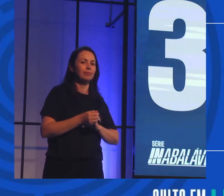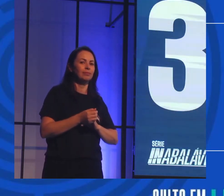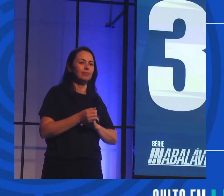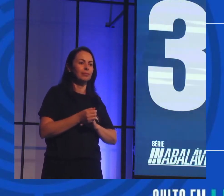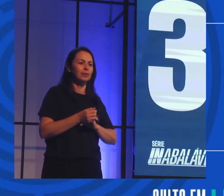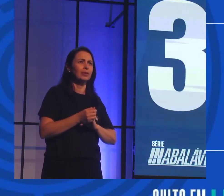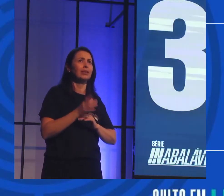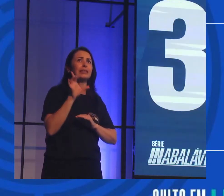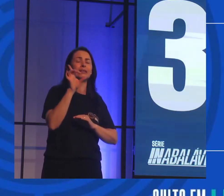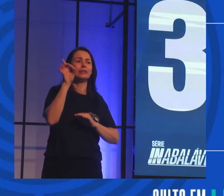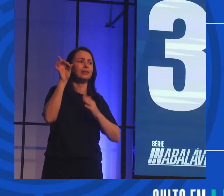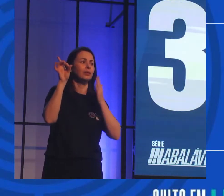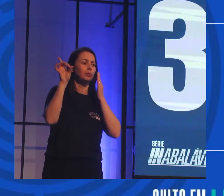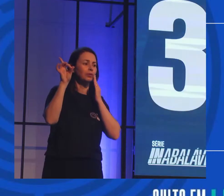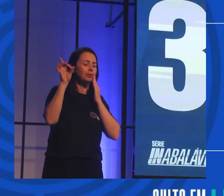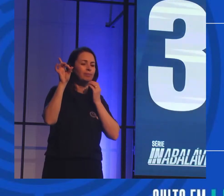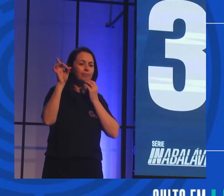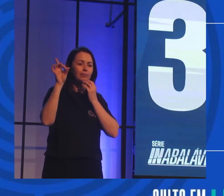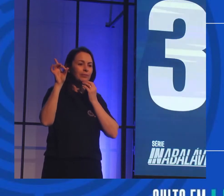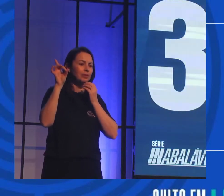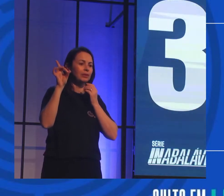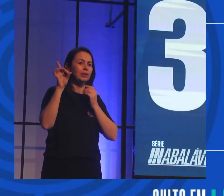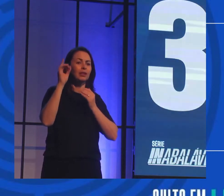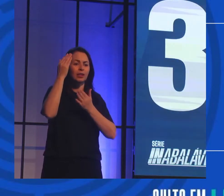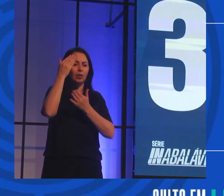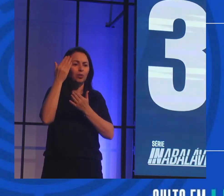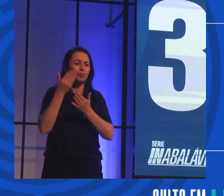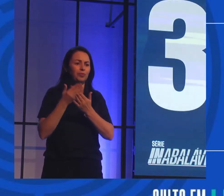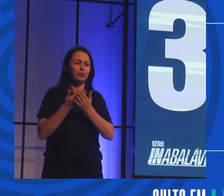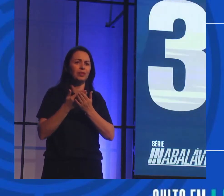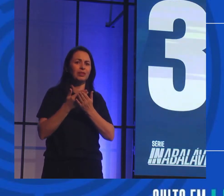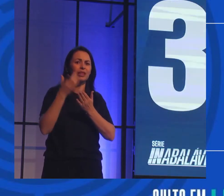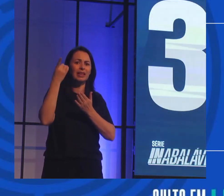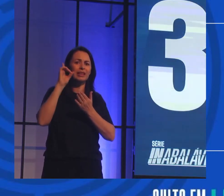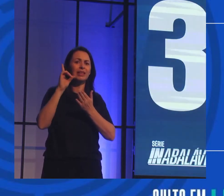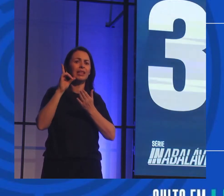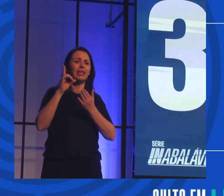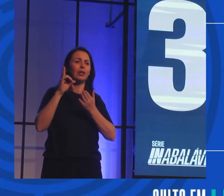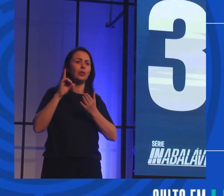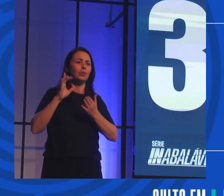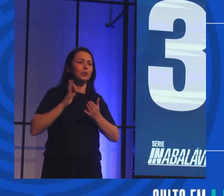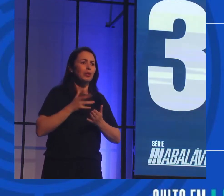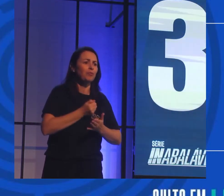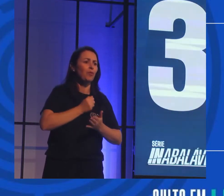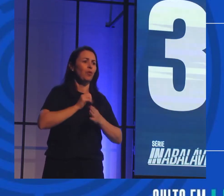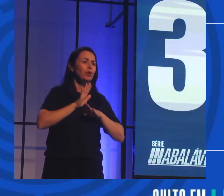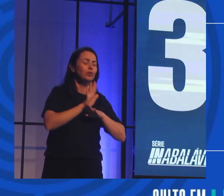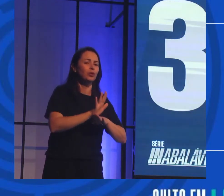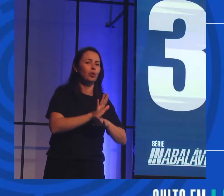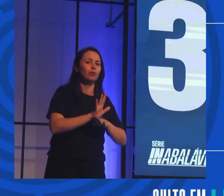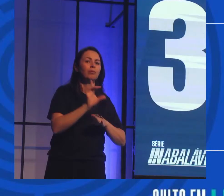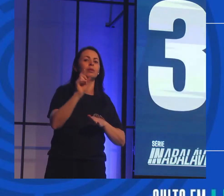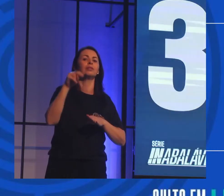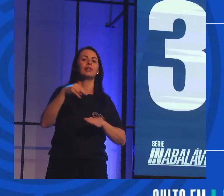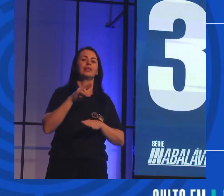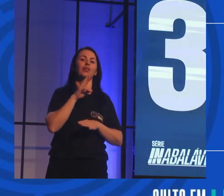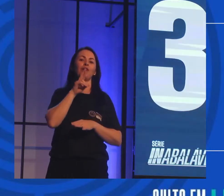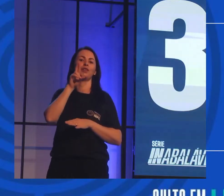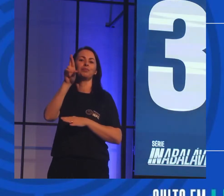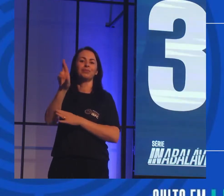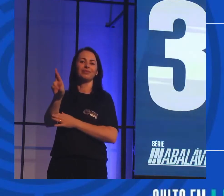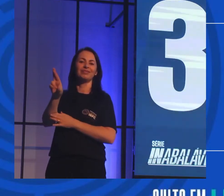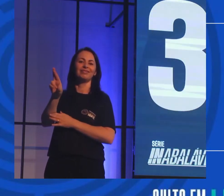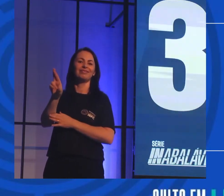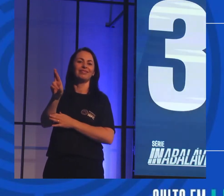será que Deus, que você tanto confia, pôde livrá-lo? E Daniel responde ao rei,